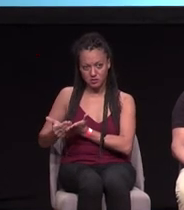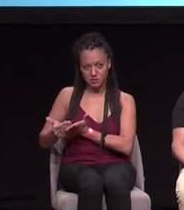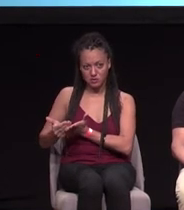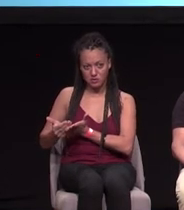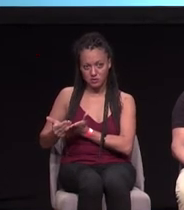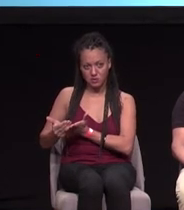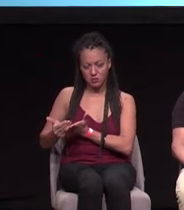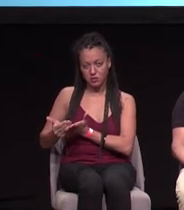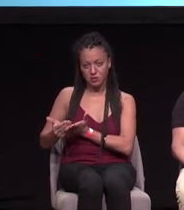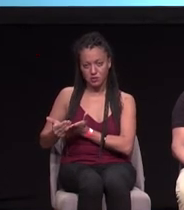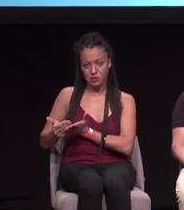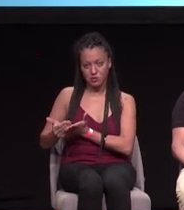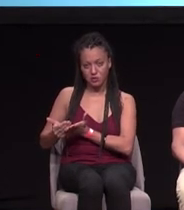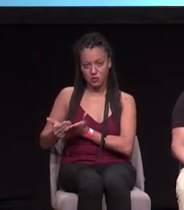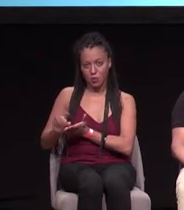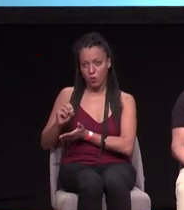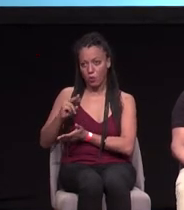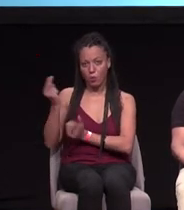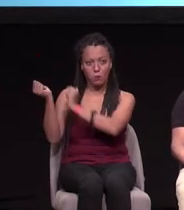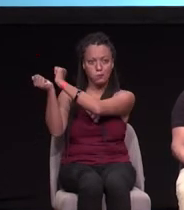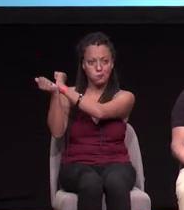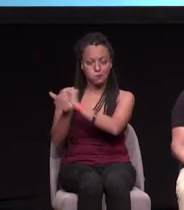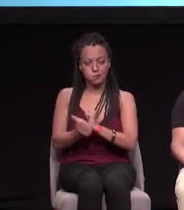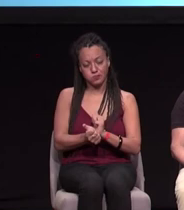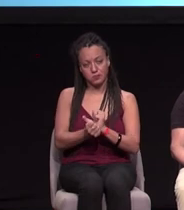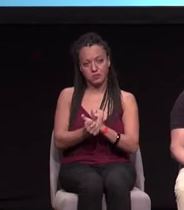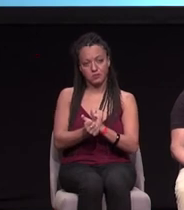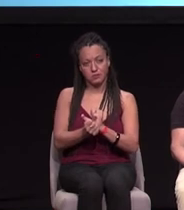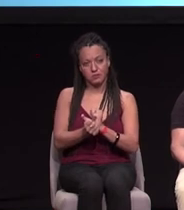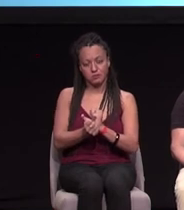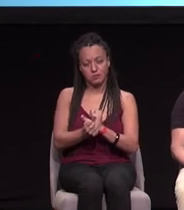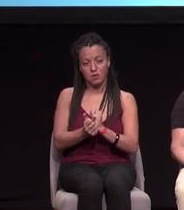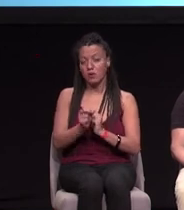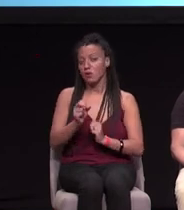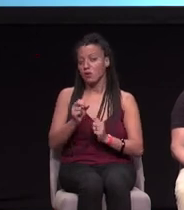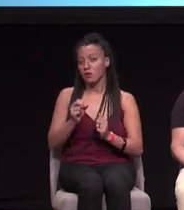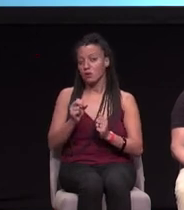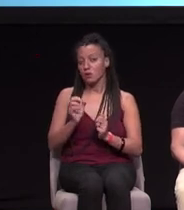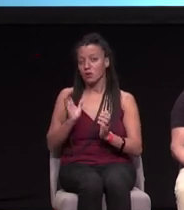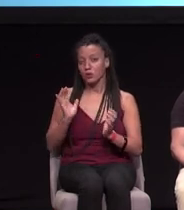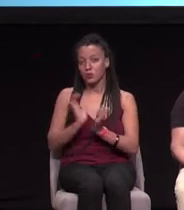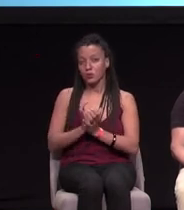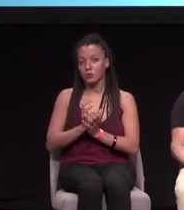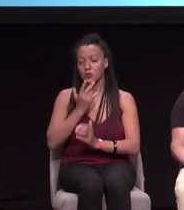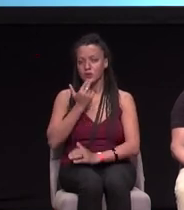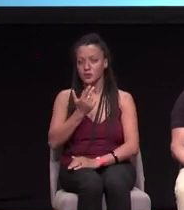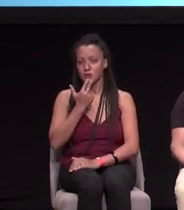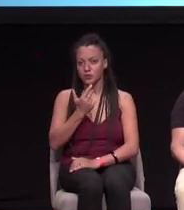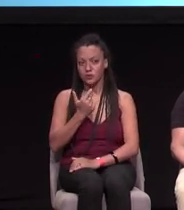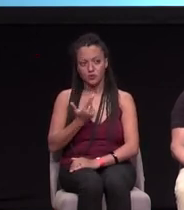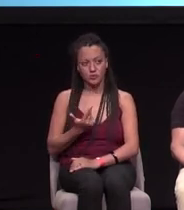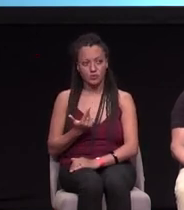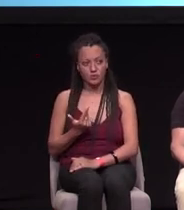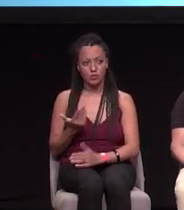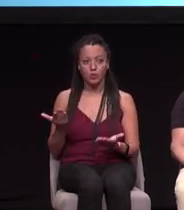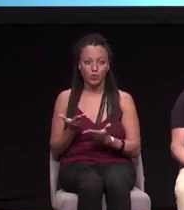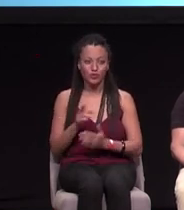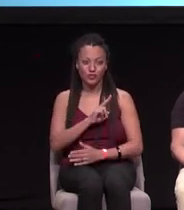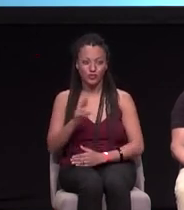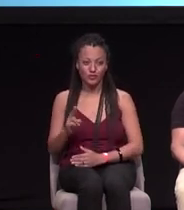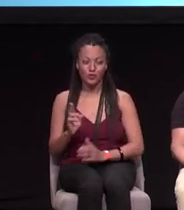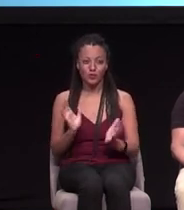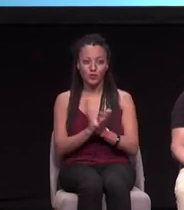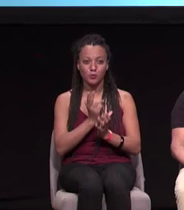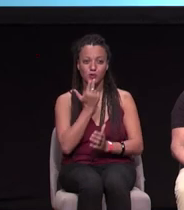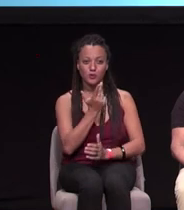de seres humanos escravizados vindo força e grupo lingüístico que hoje é grupo linguístico